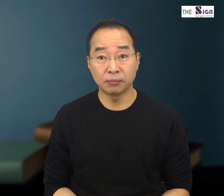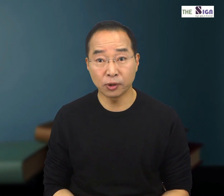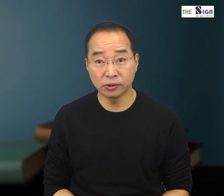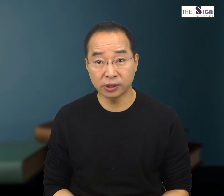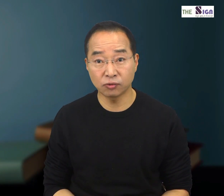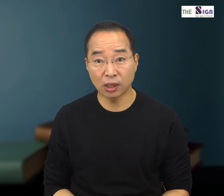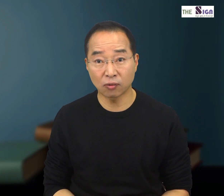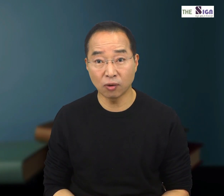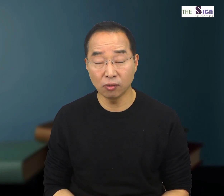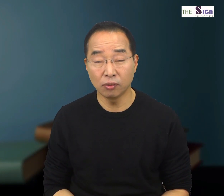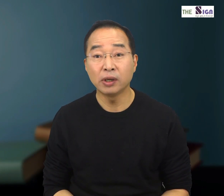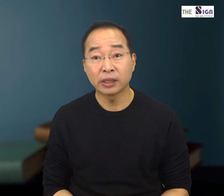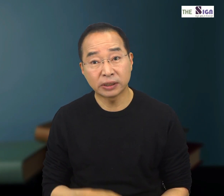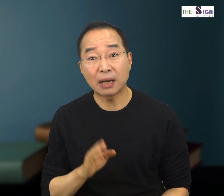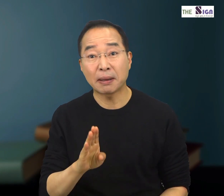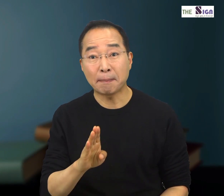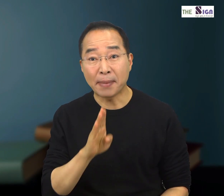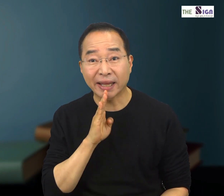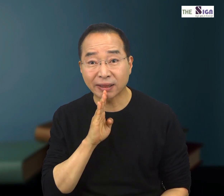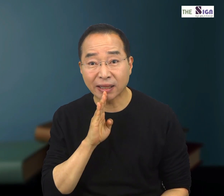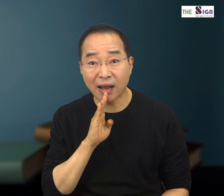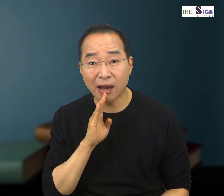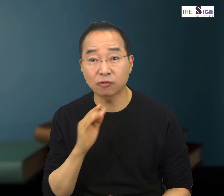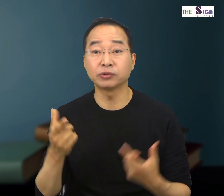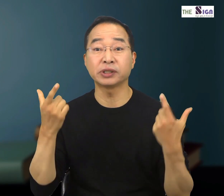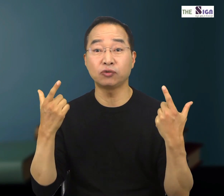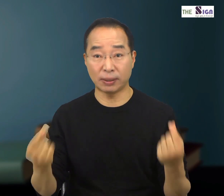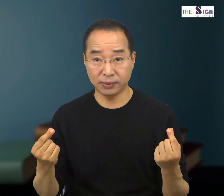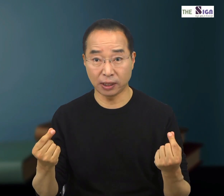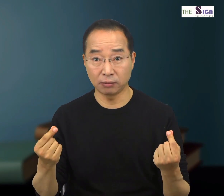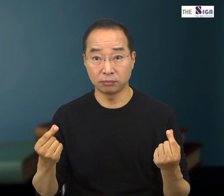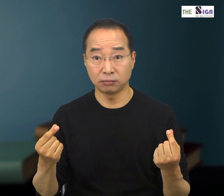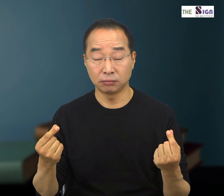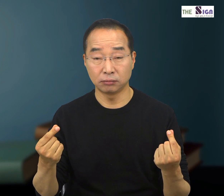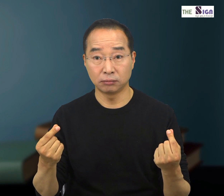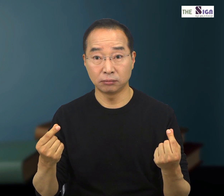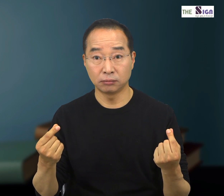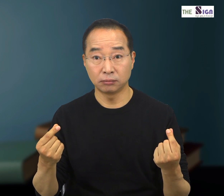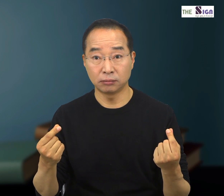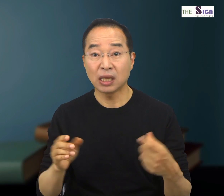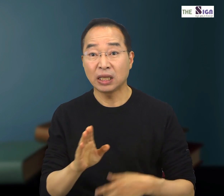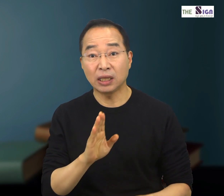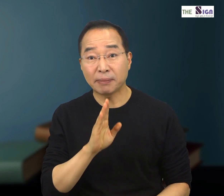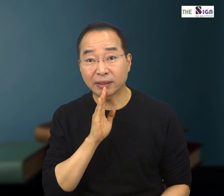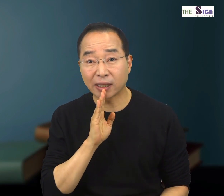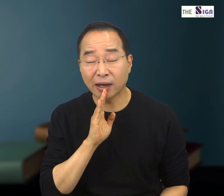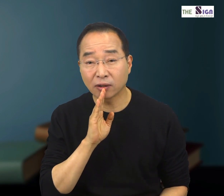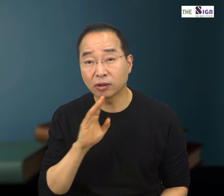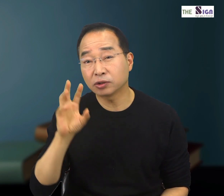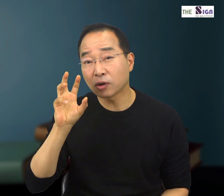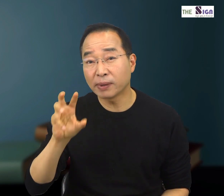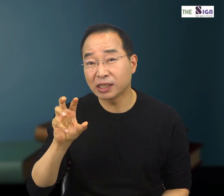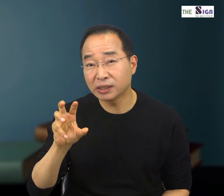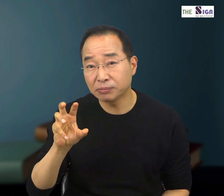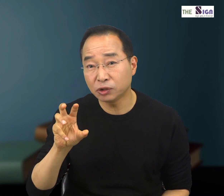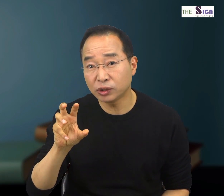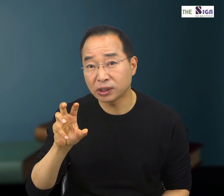표현 쓰기도 하고, 그 다음에 맞다 하고 쓰기도 합니다. 이 맞다라는 건 정말 의미도